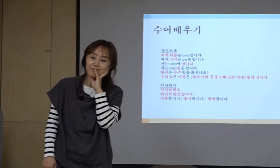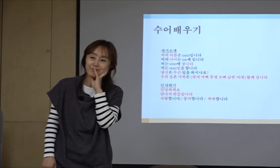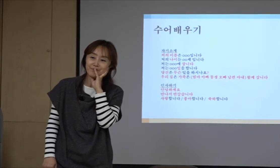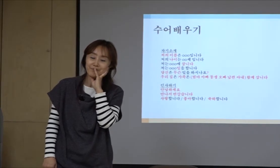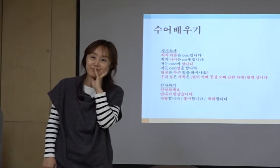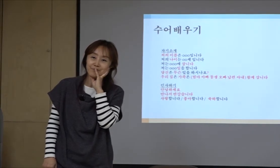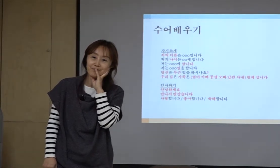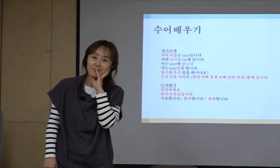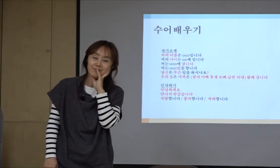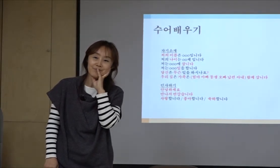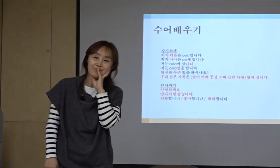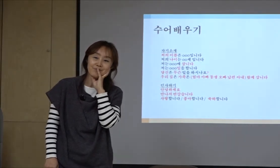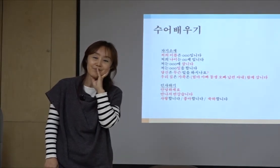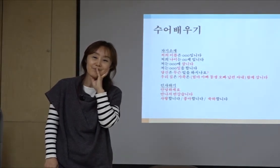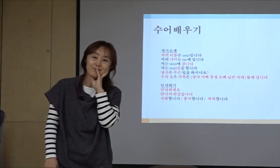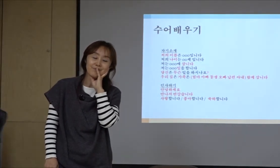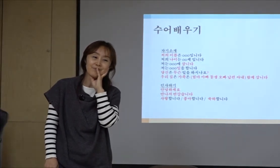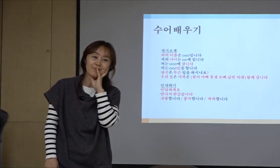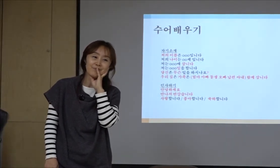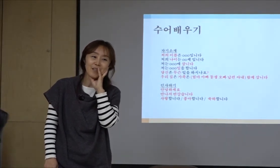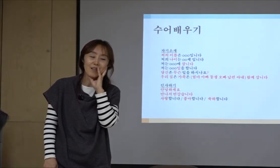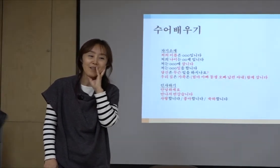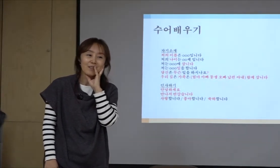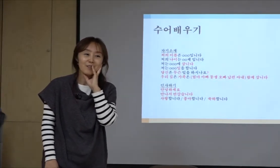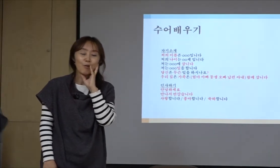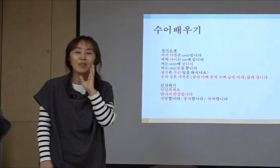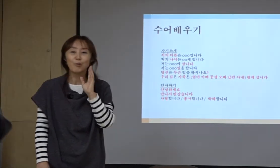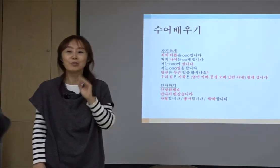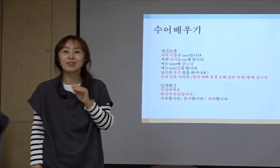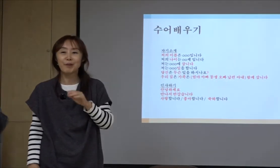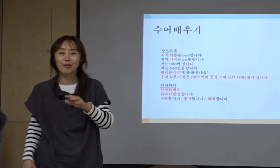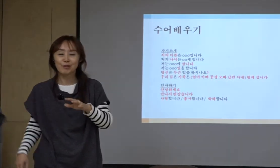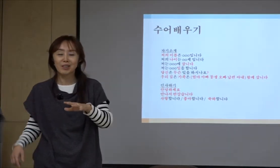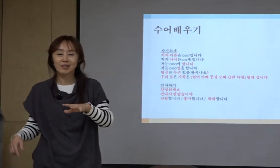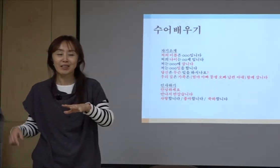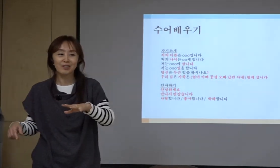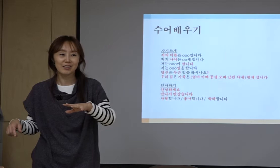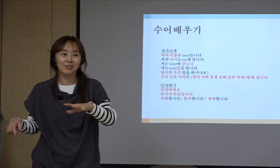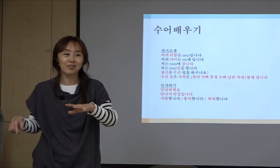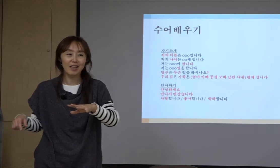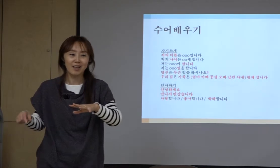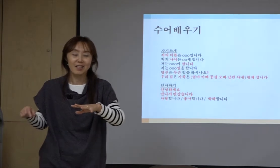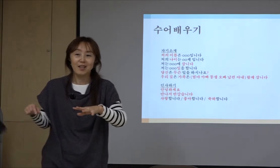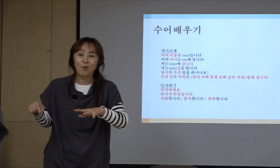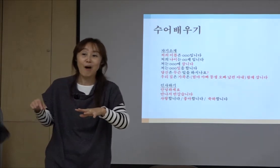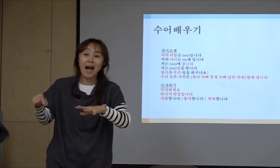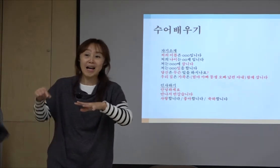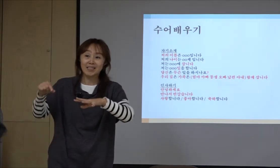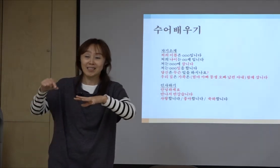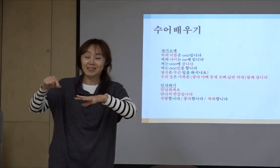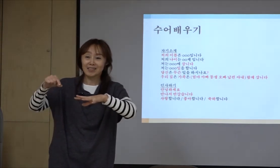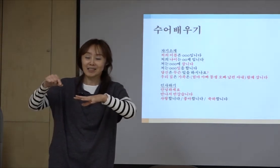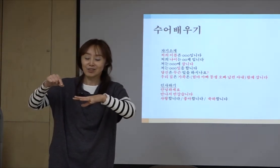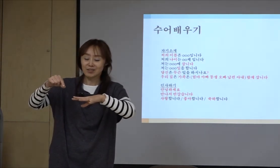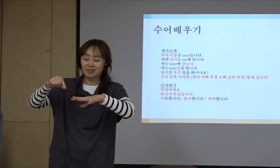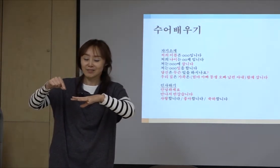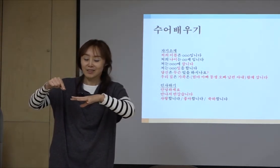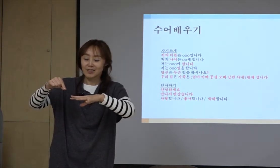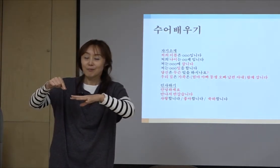이를테면 뭐 왕비 이런 거 있잖아요. 원래 오늘 배우기로 한 단어 있었는데 왕이라는 단어는